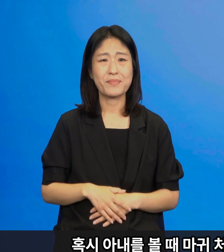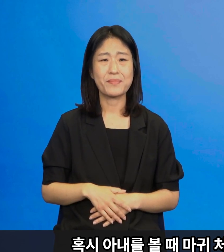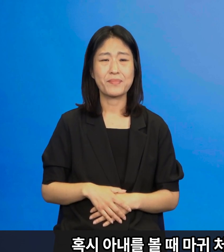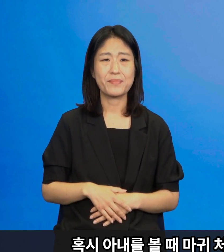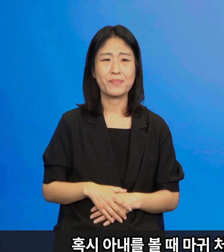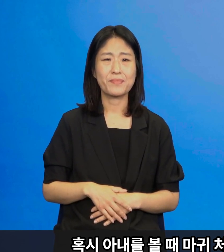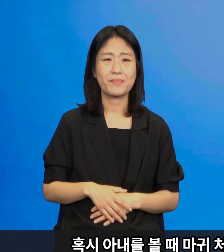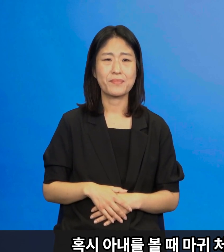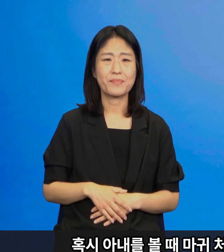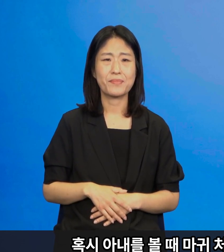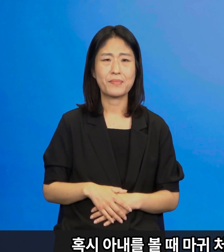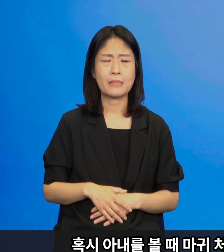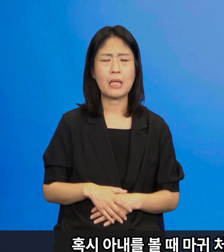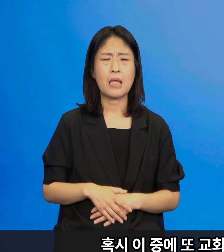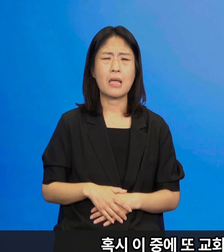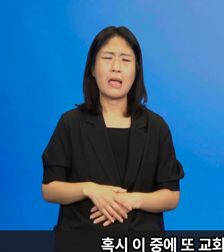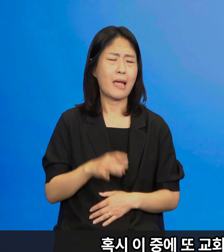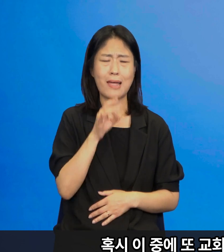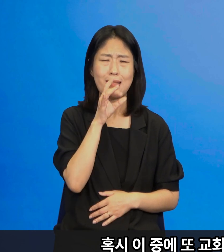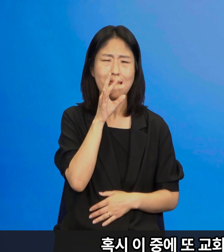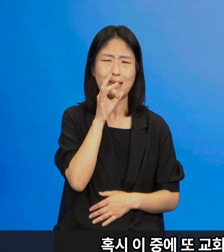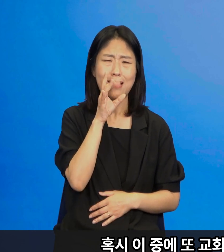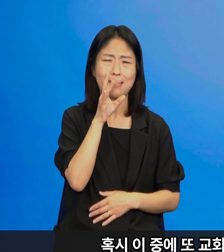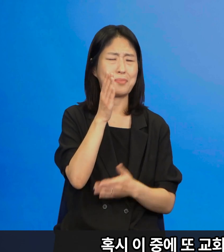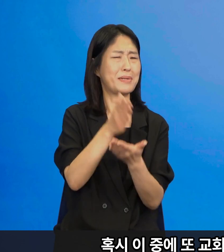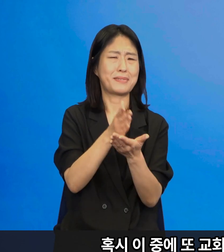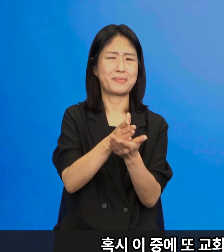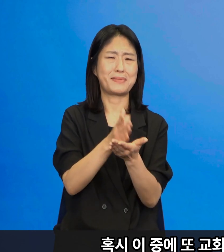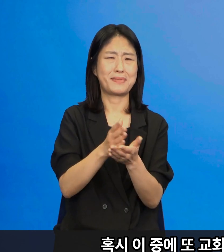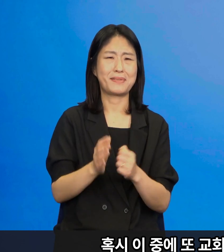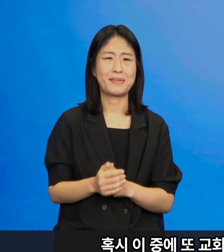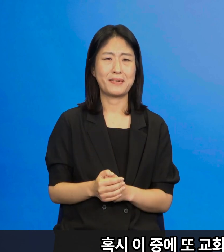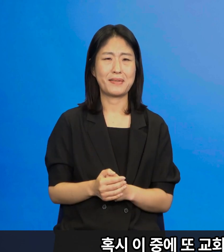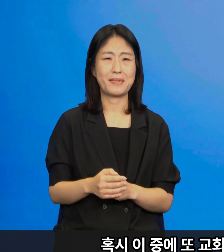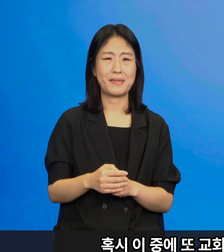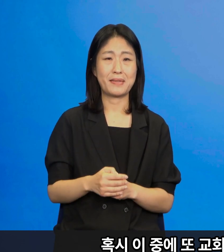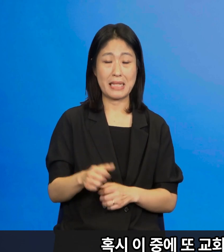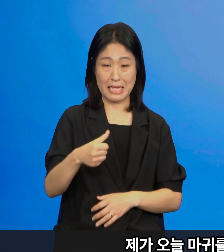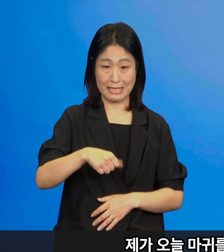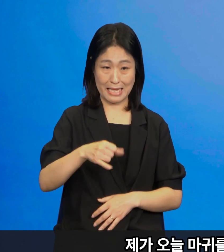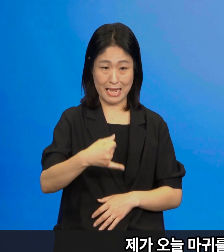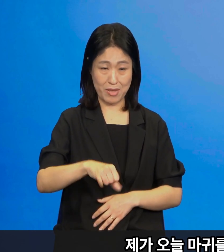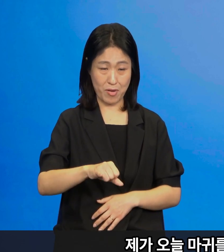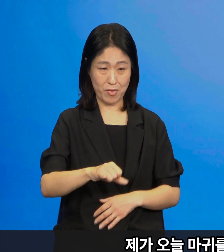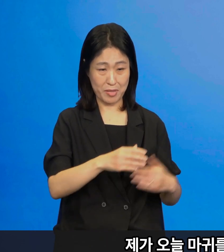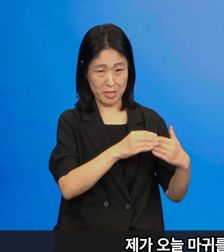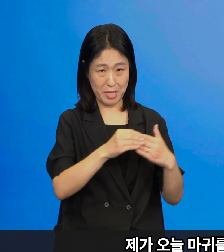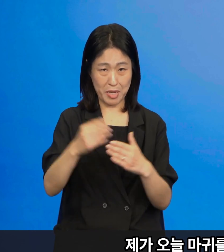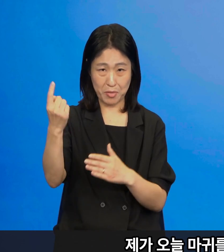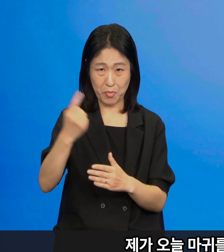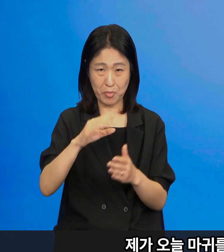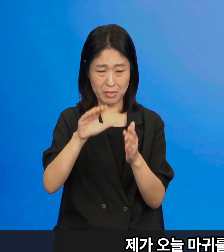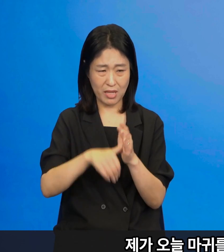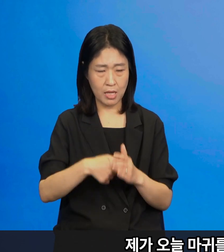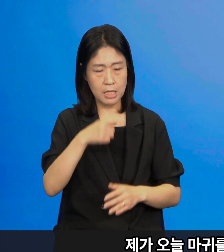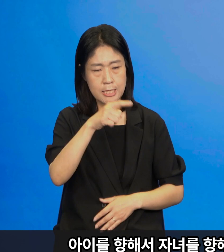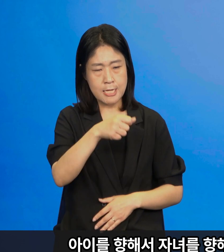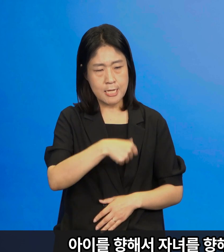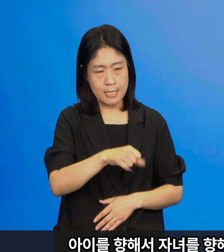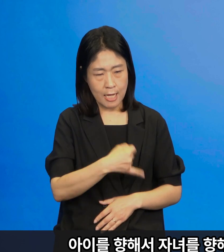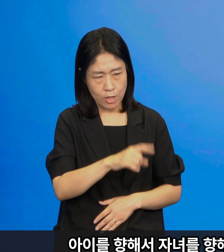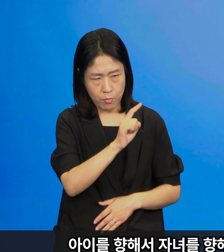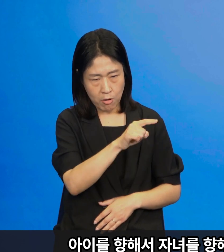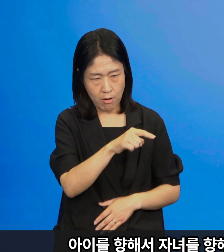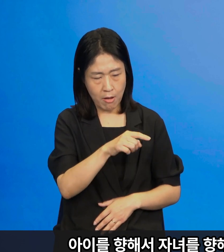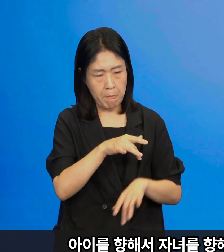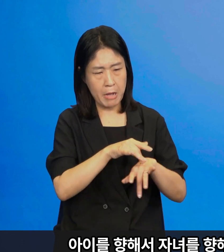보이세요? 그러시면 안 돼요. 혹시 이 중에 또 교회 학교에 자녀 데리고 오면서 제가 오늘 마귀로 한번 보고 왔습니다.